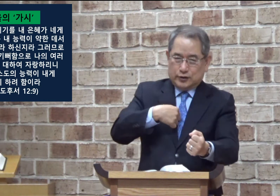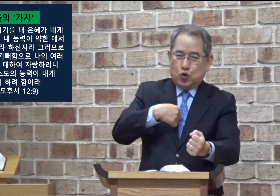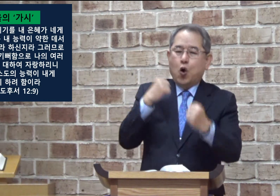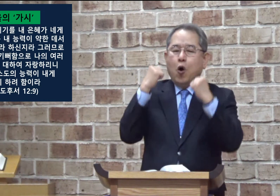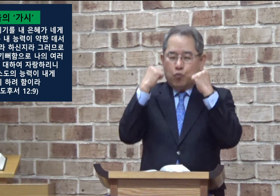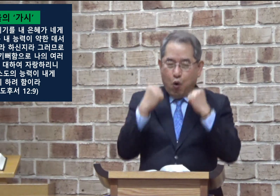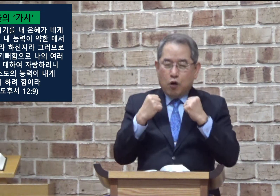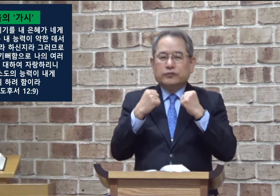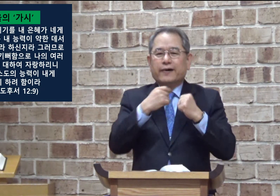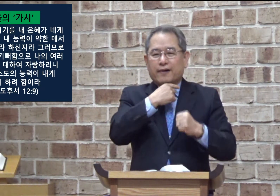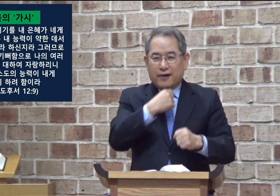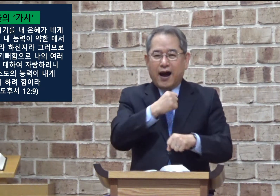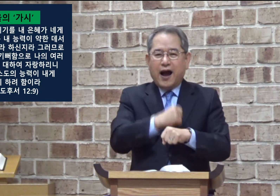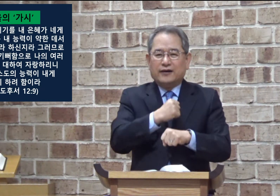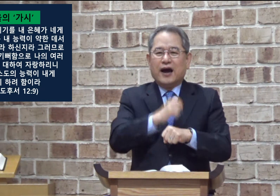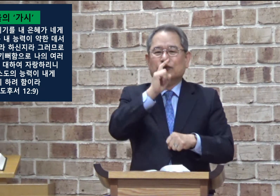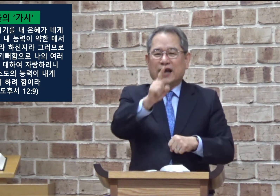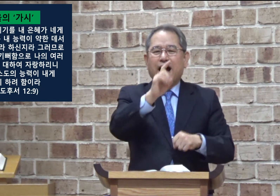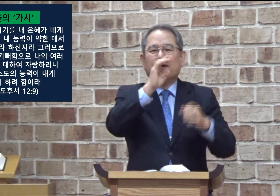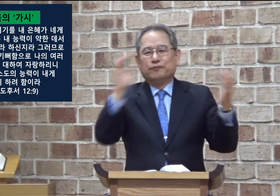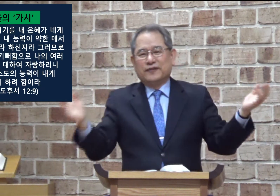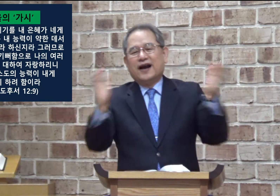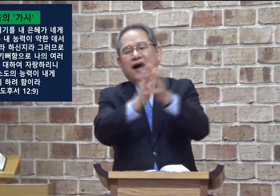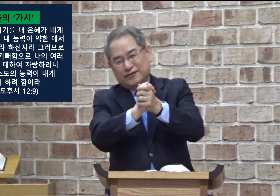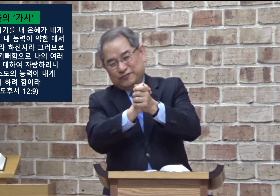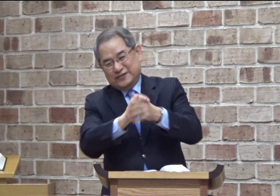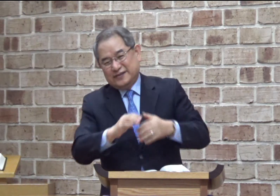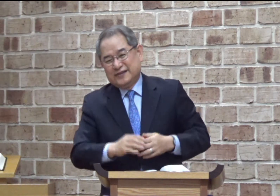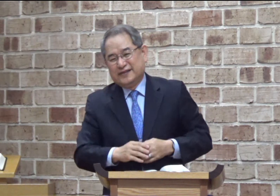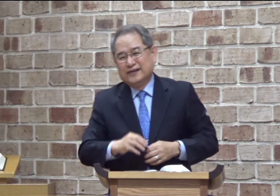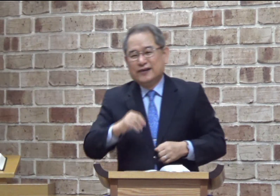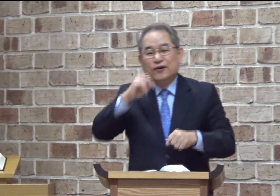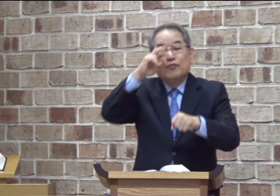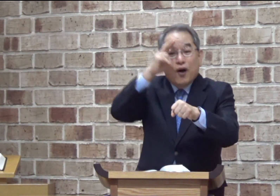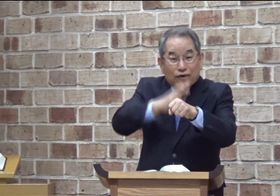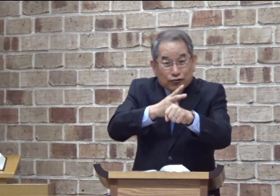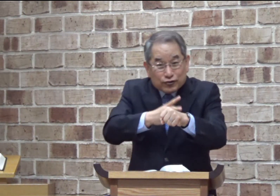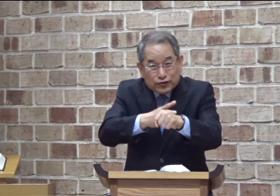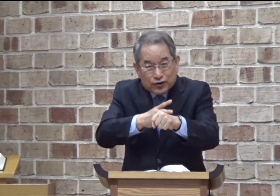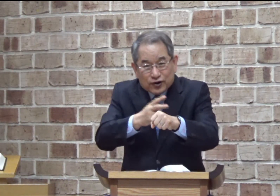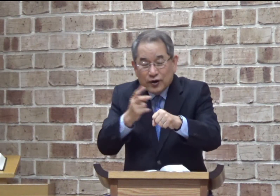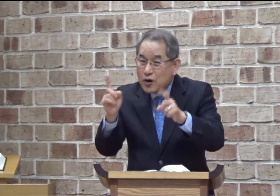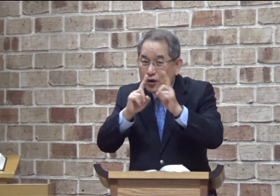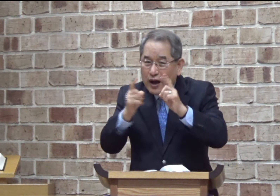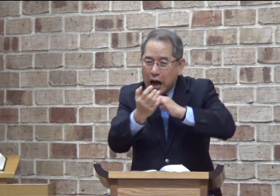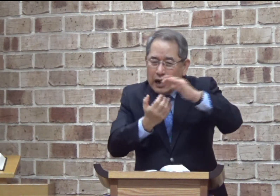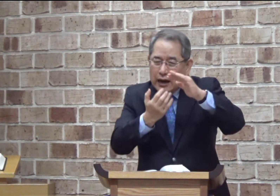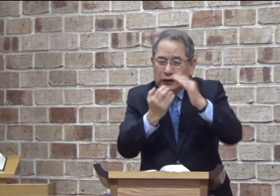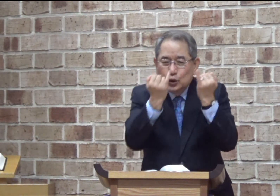이는 그리스도의 능력이 내게 머물게 하려 함이라. 아멘.